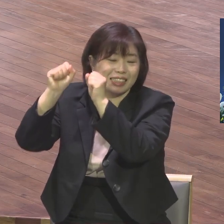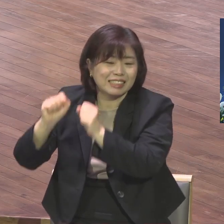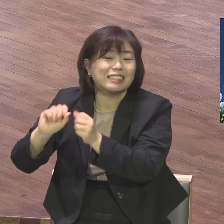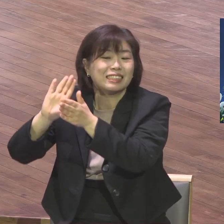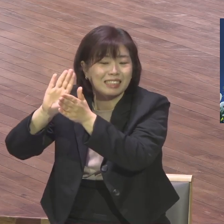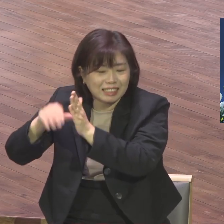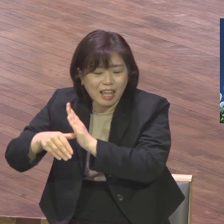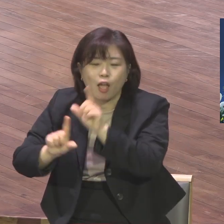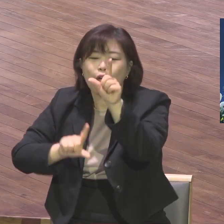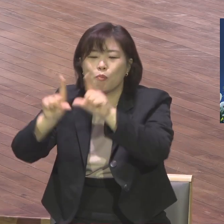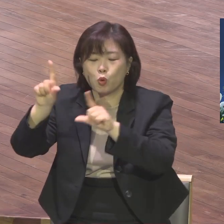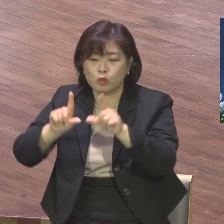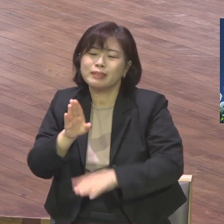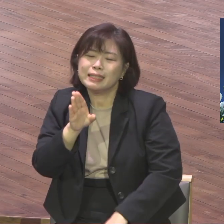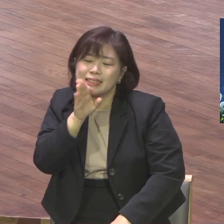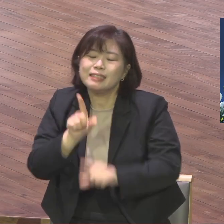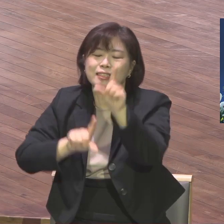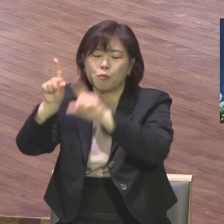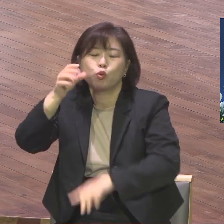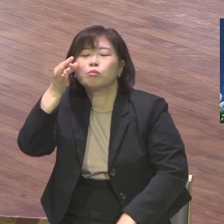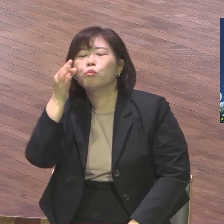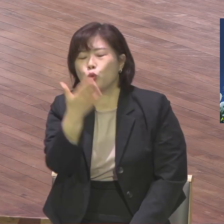모습을 순간 본 거예요.